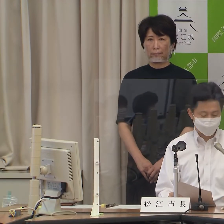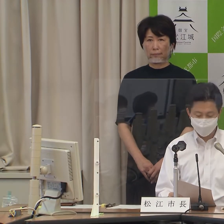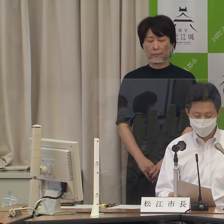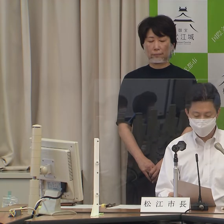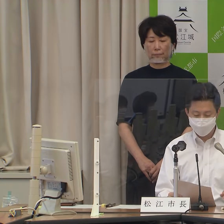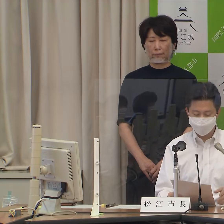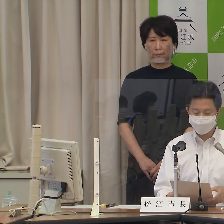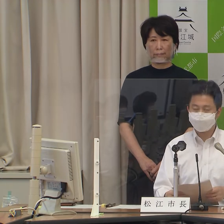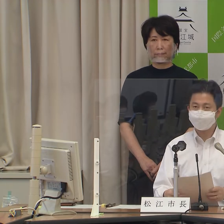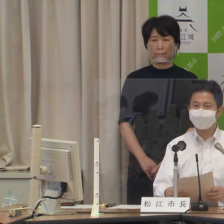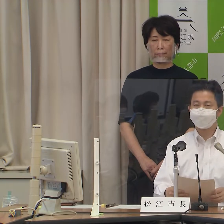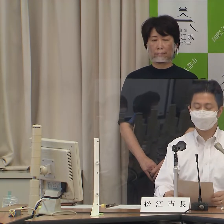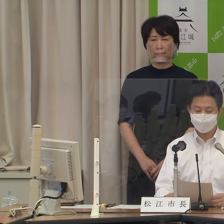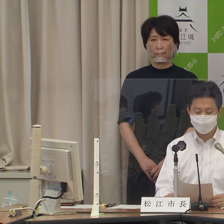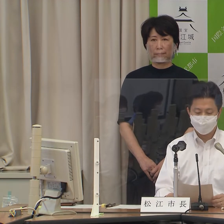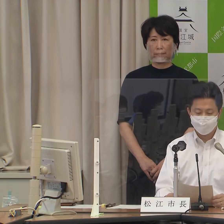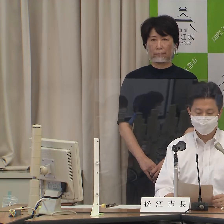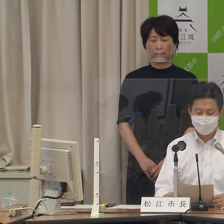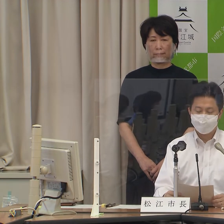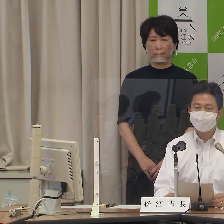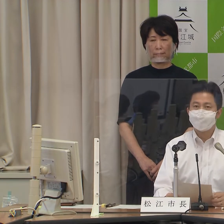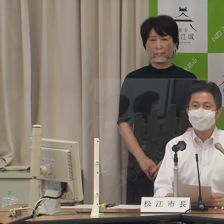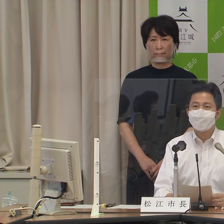ではお願いします。